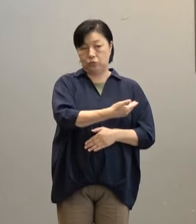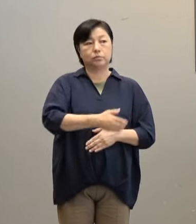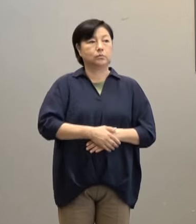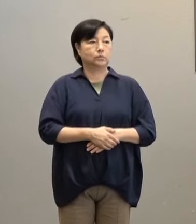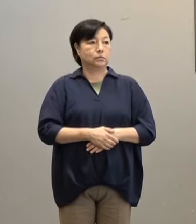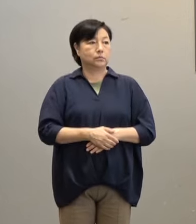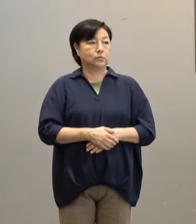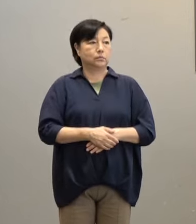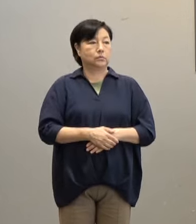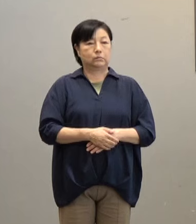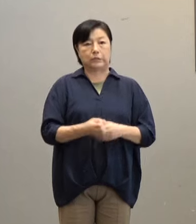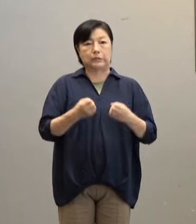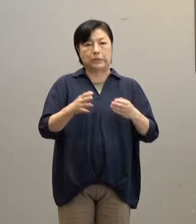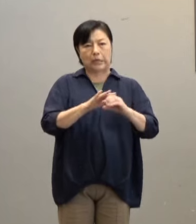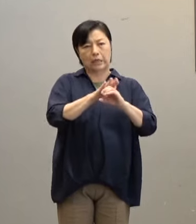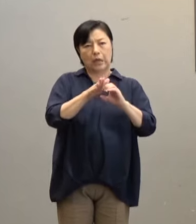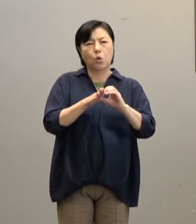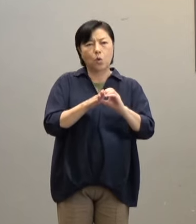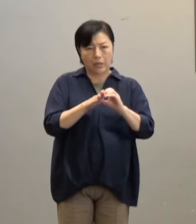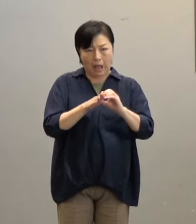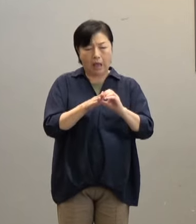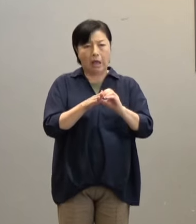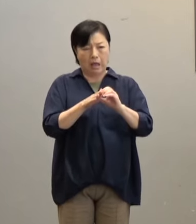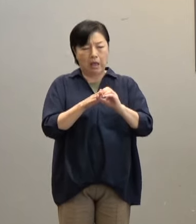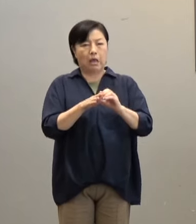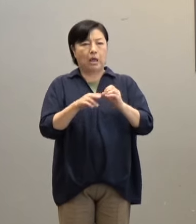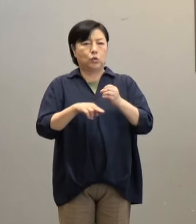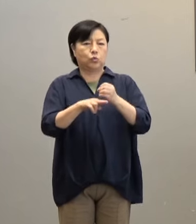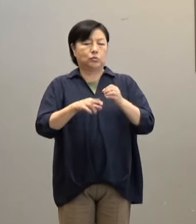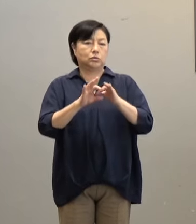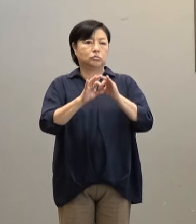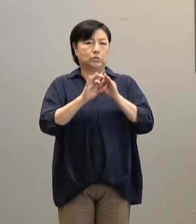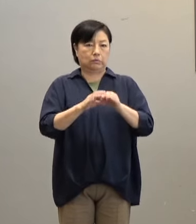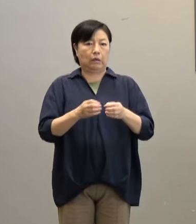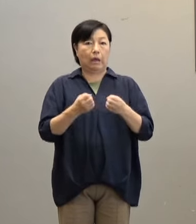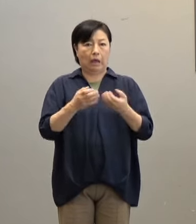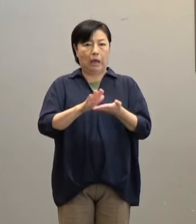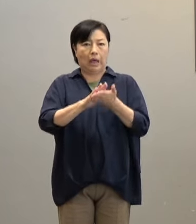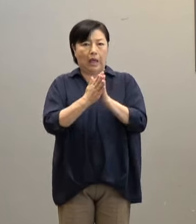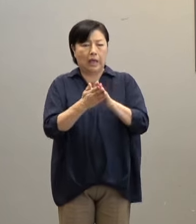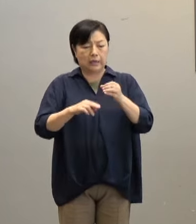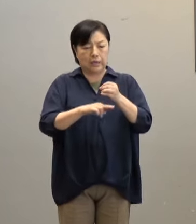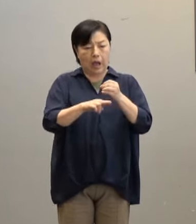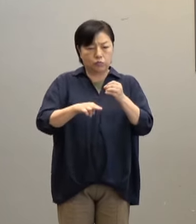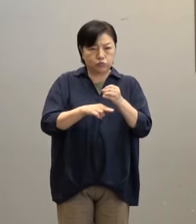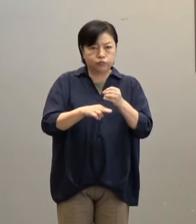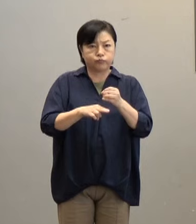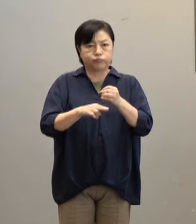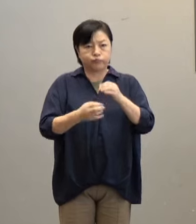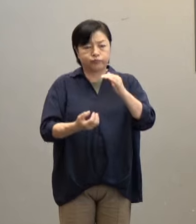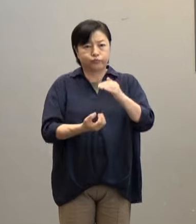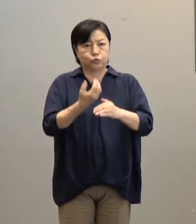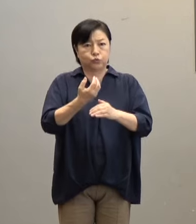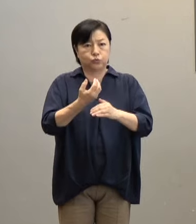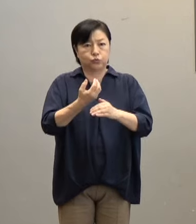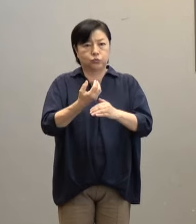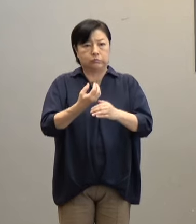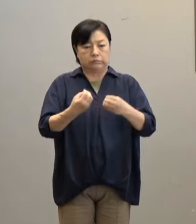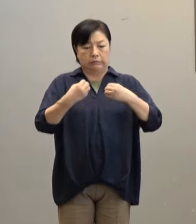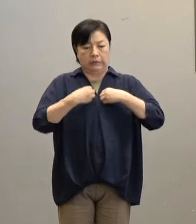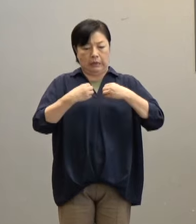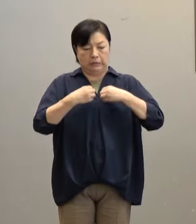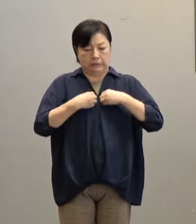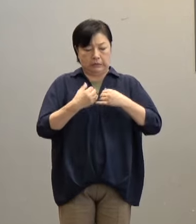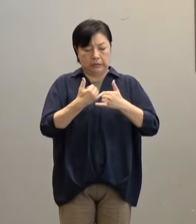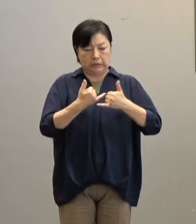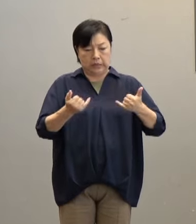ども、新型コロナウイルスの、について伺います。新たな変異株が登場していて、感染者数も増加傾